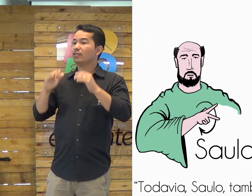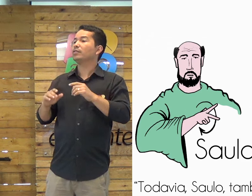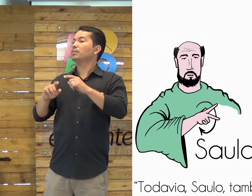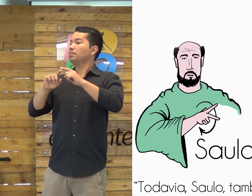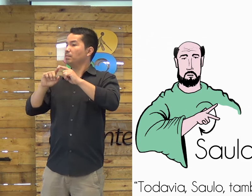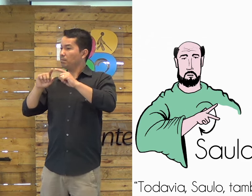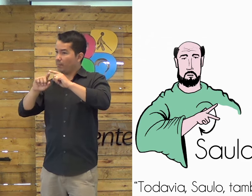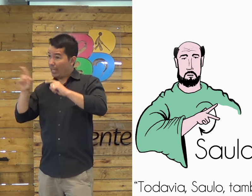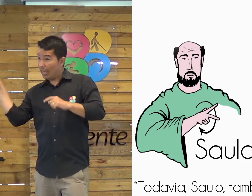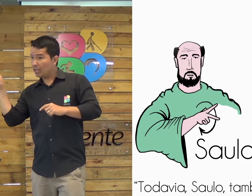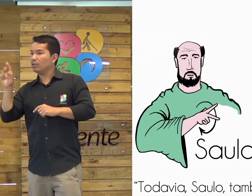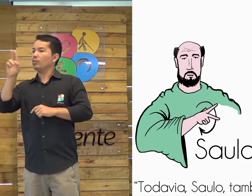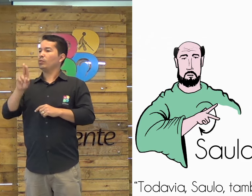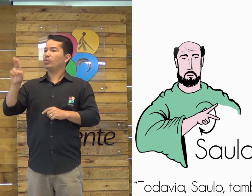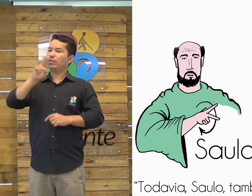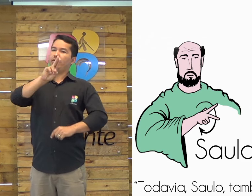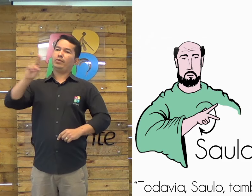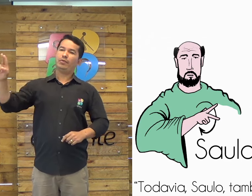em lugares diferentes.